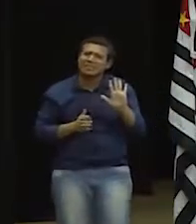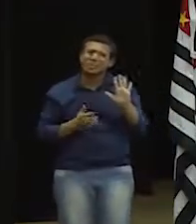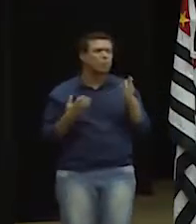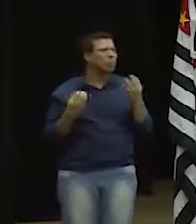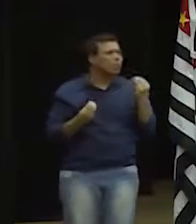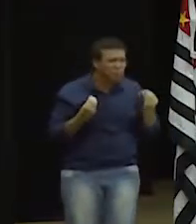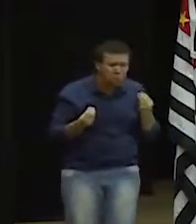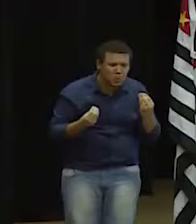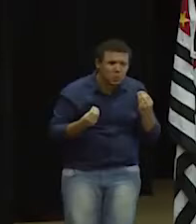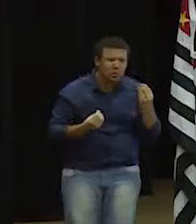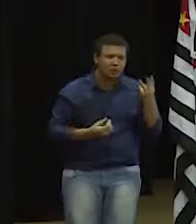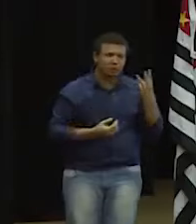ensinamento das histórias.